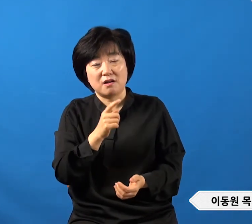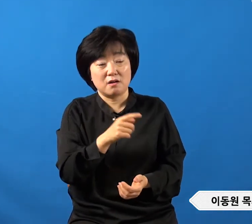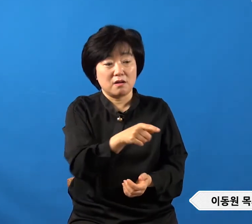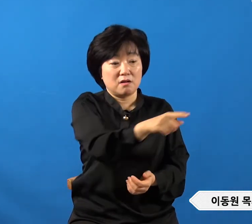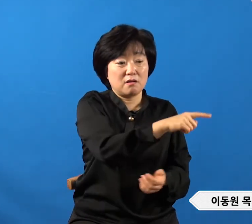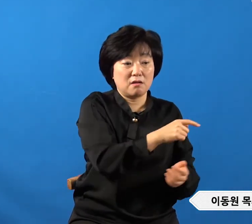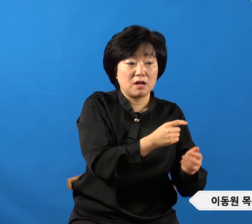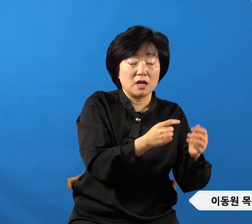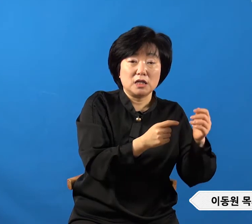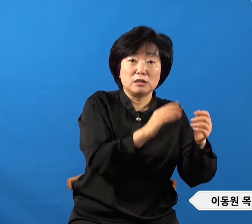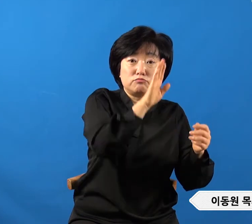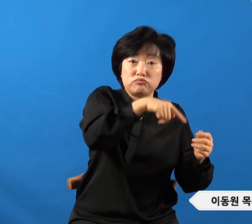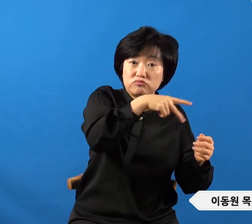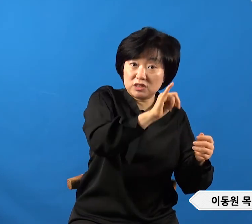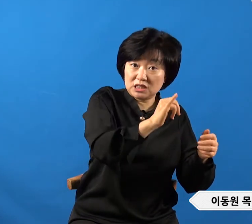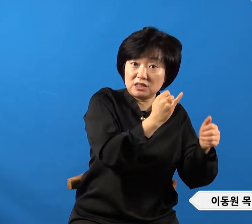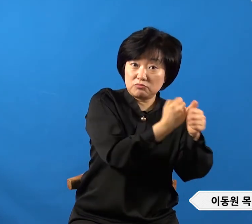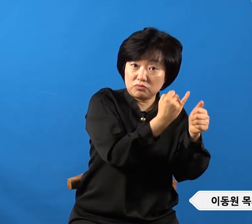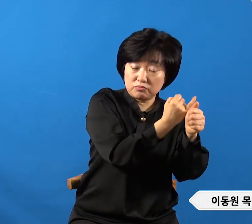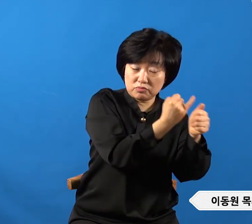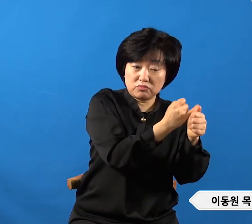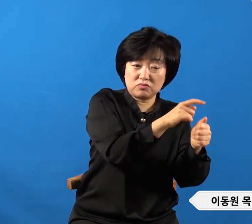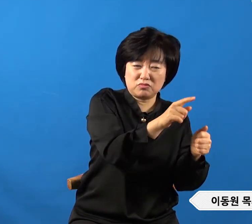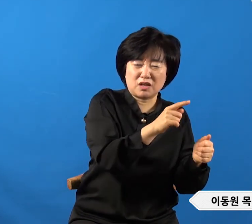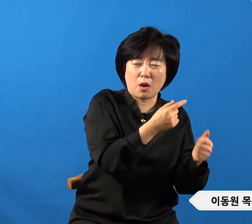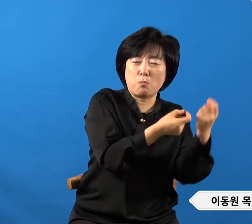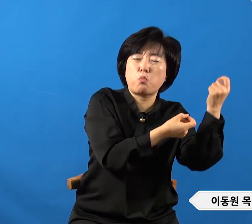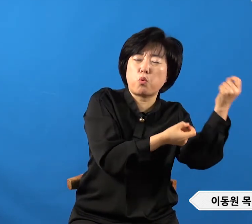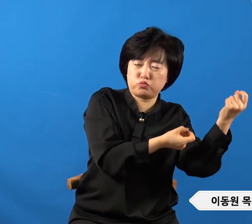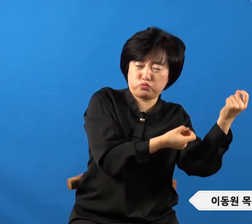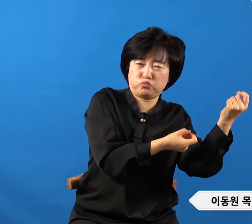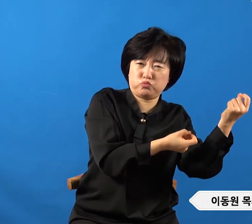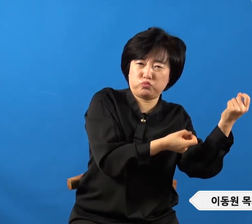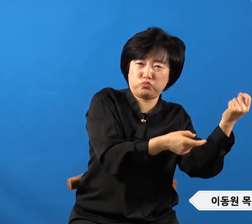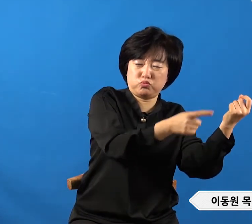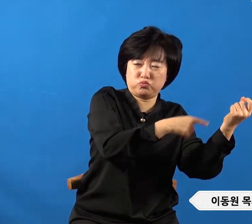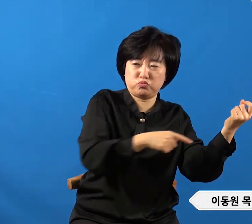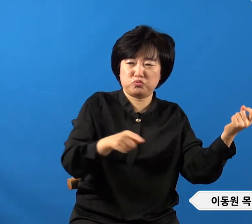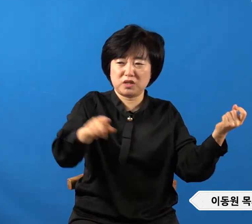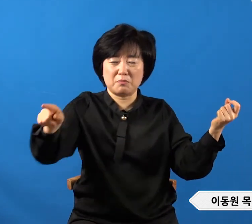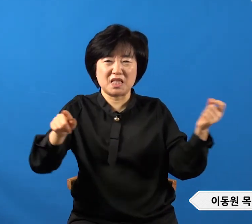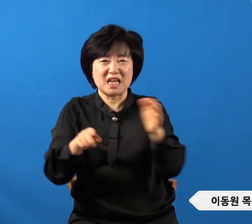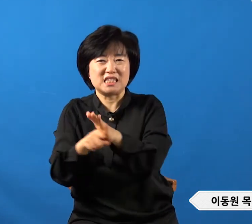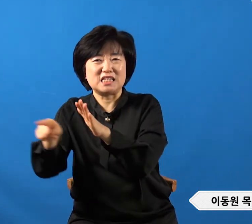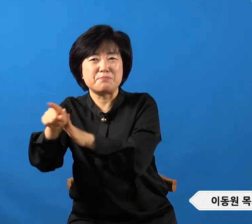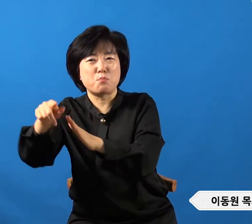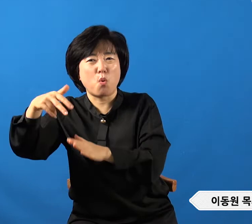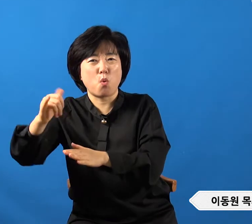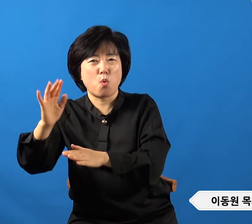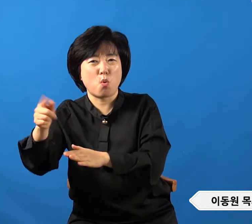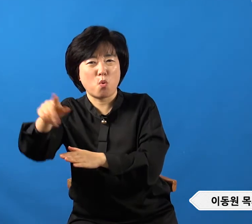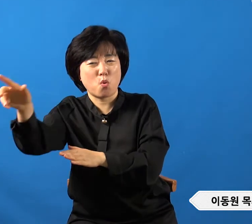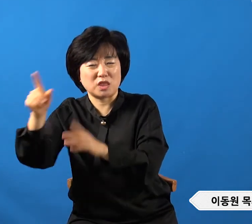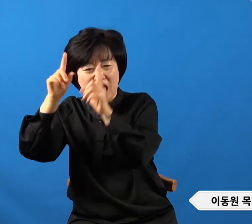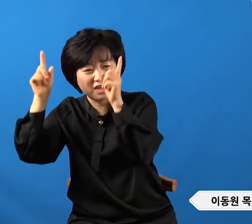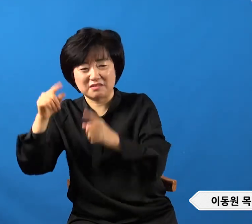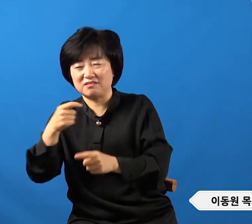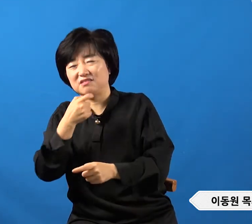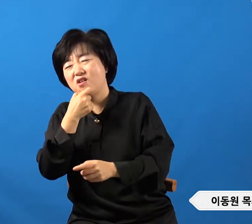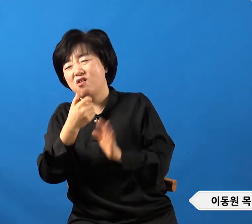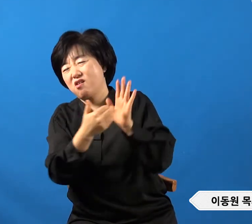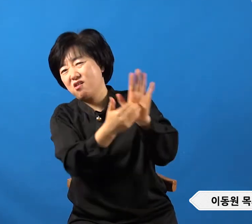사람이었기 때문에 그렇다고 보수적이라 반대한다는 말을 못하니까 일부 학생들이 어떻게 반대를